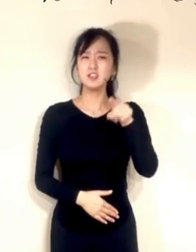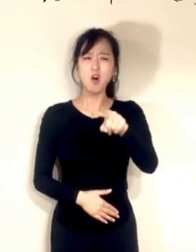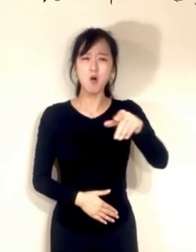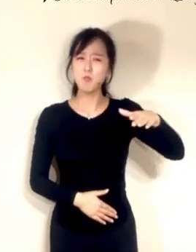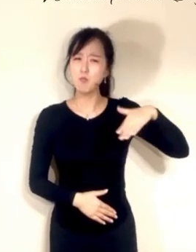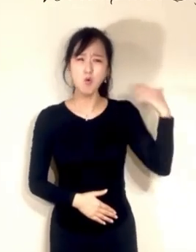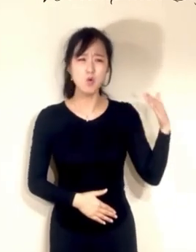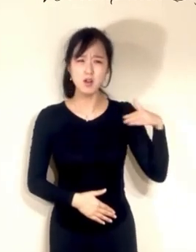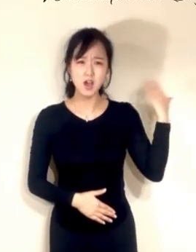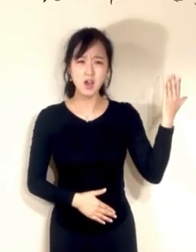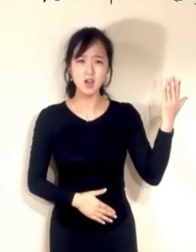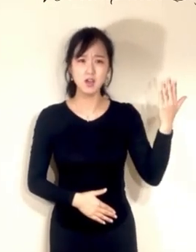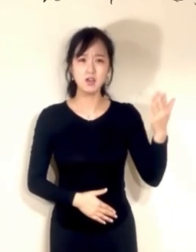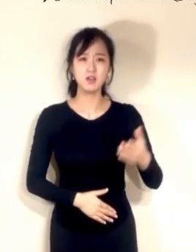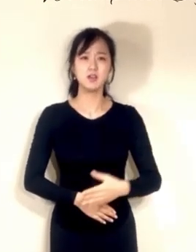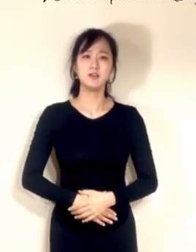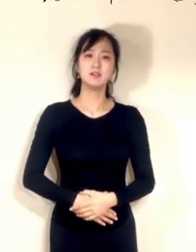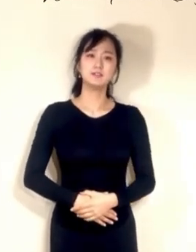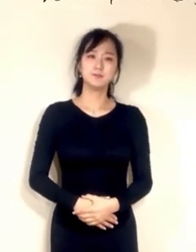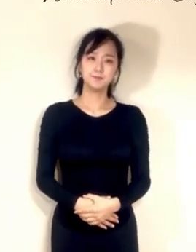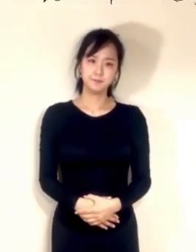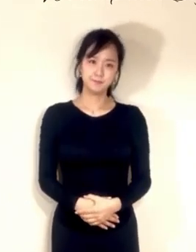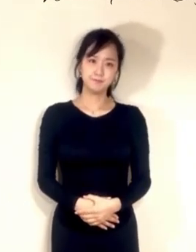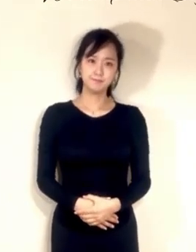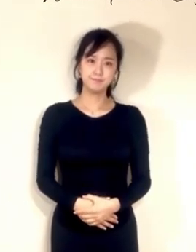못하느니라. 아멘.